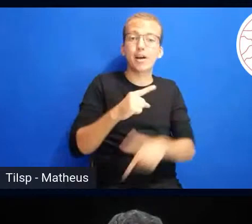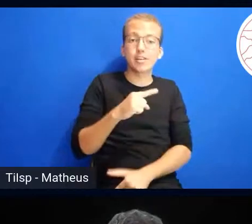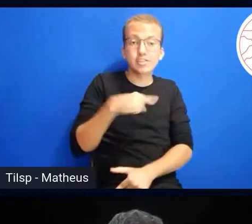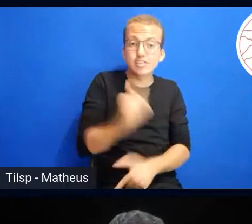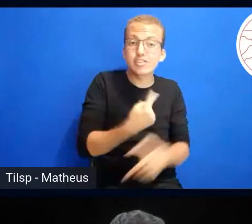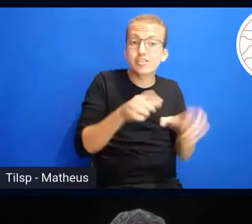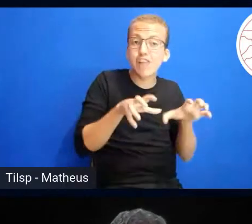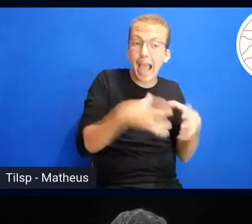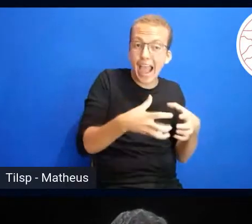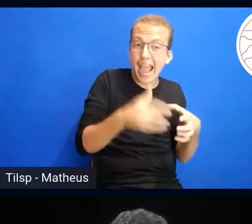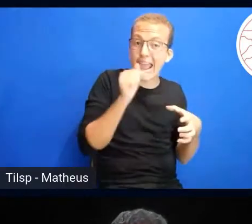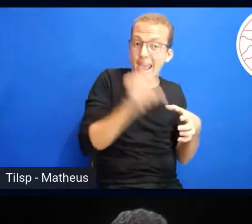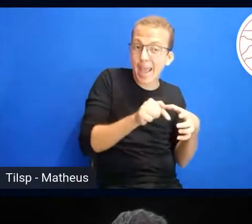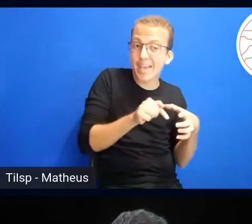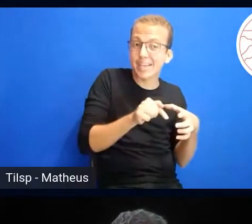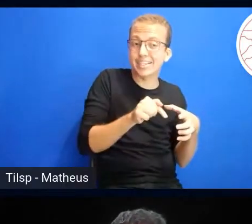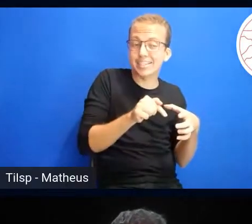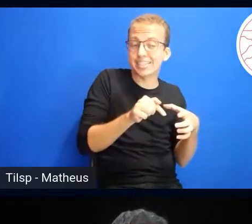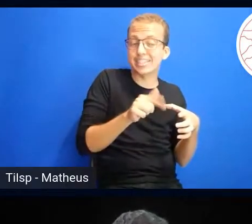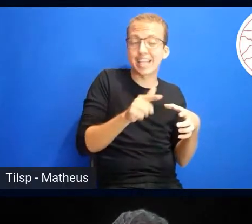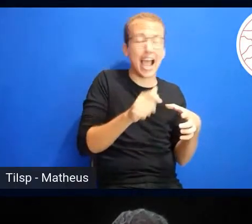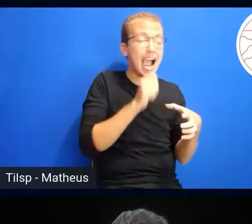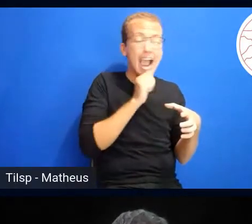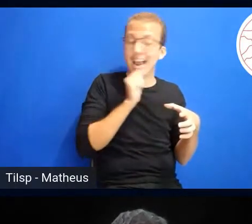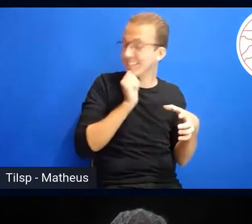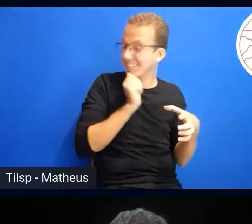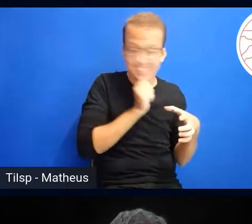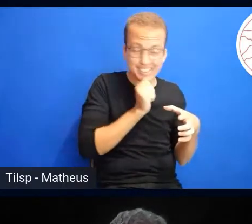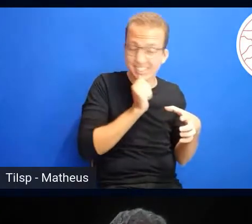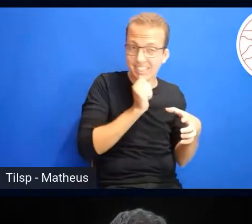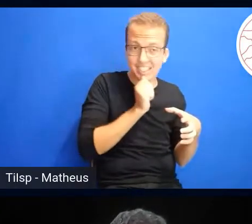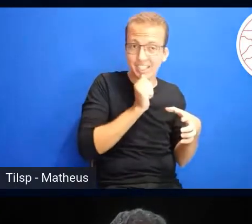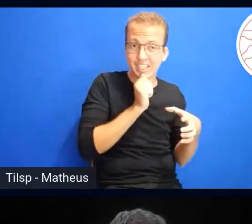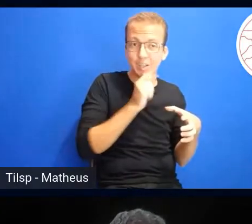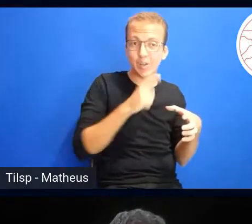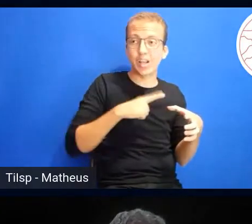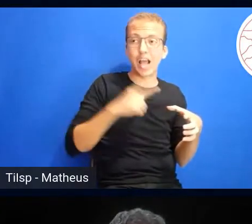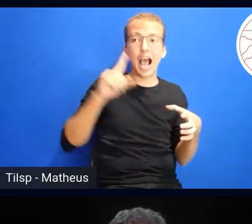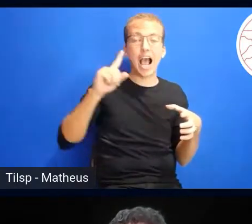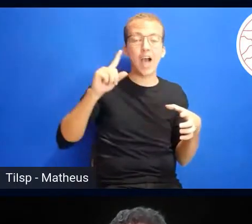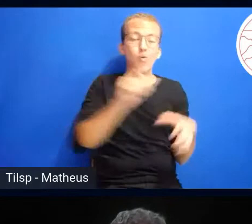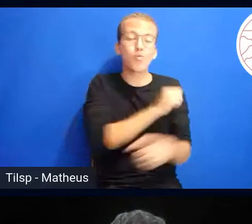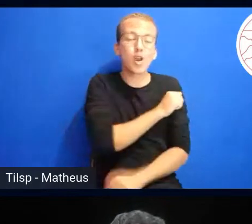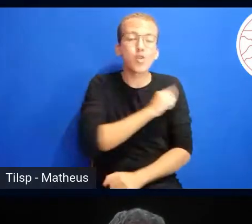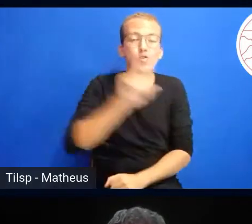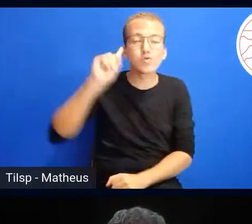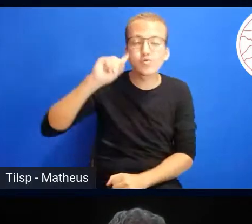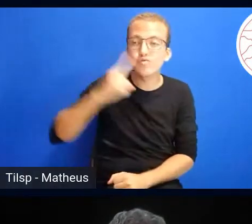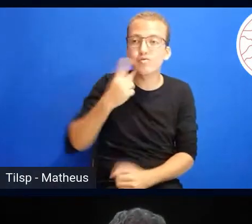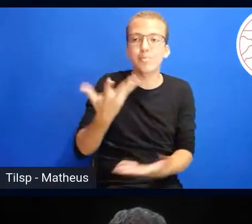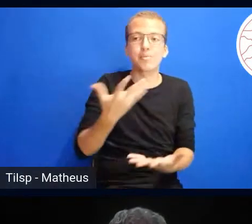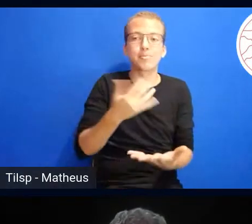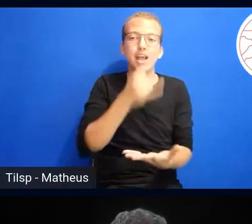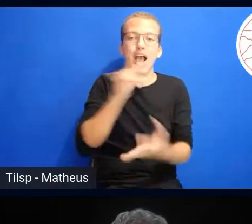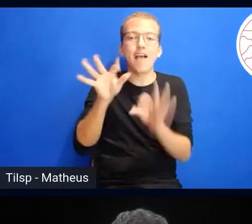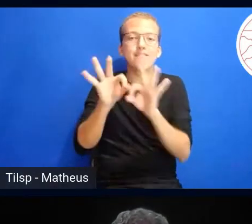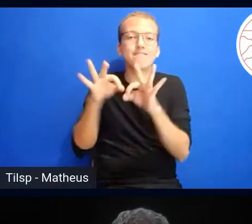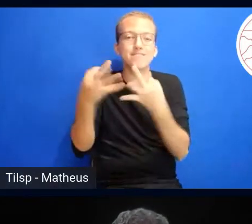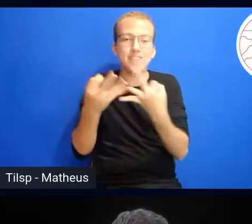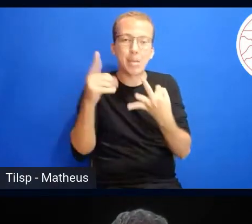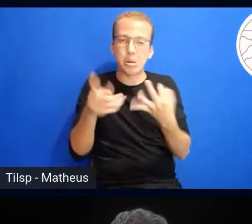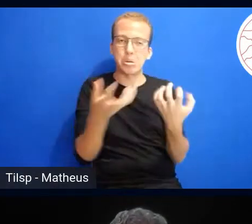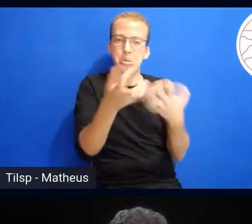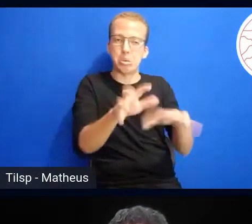o momento, nós ainda não tivemos eh nenhum aluno surdo que os pais eh não quisessem que eles